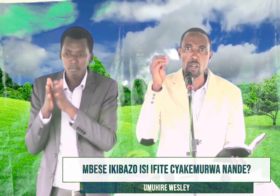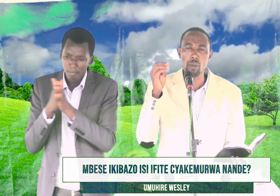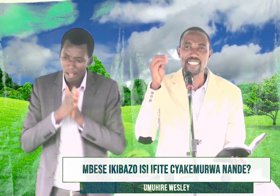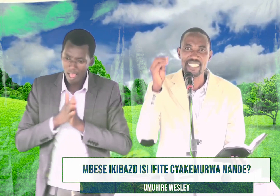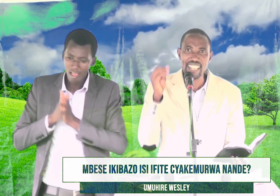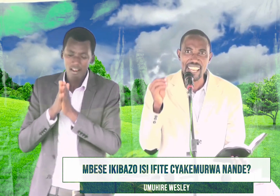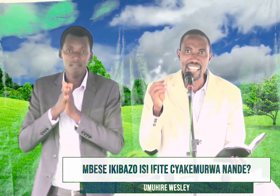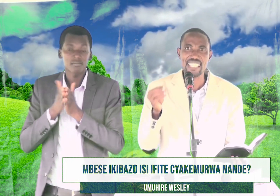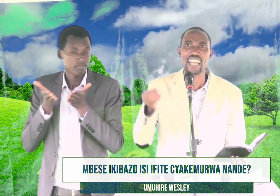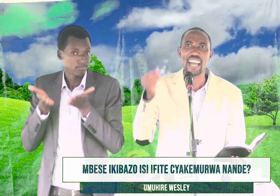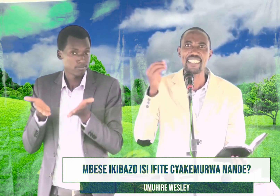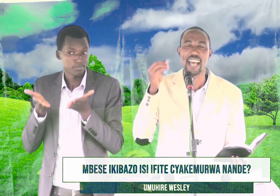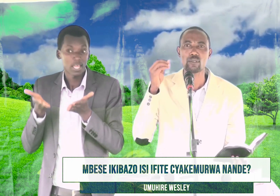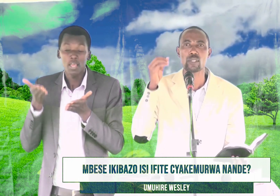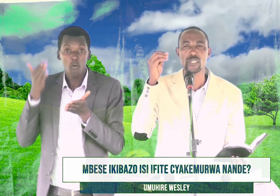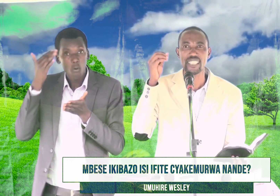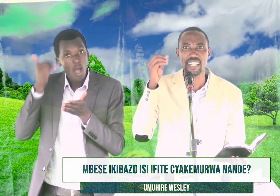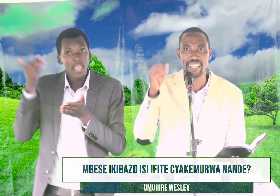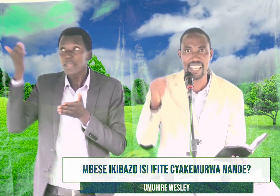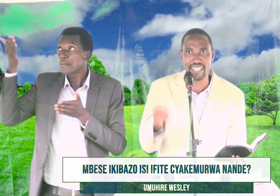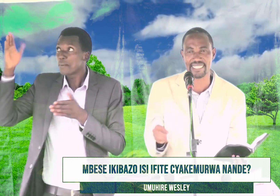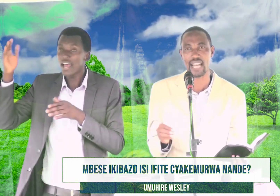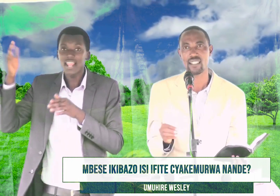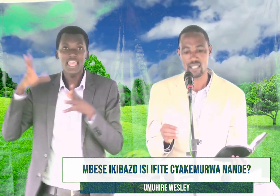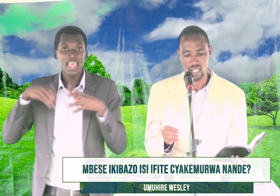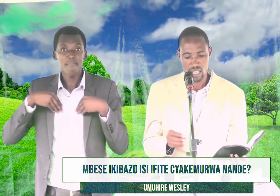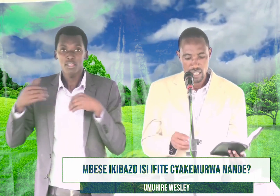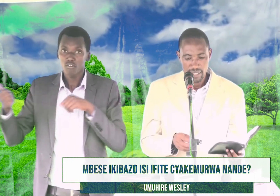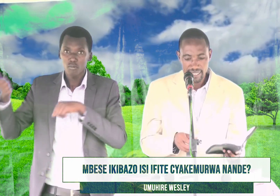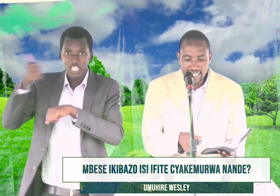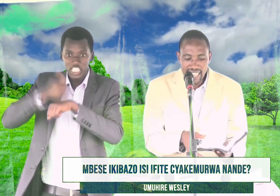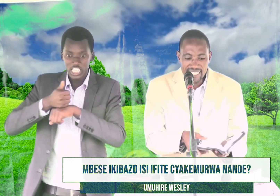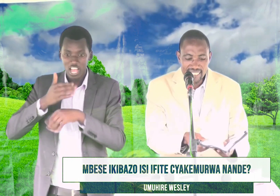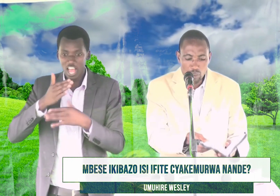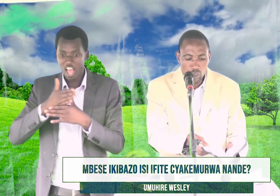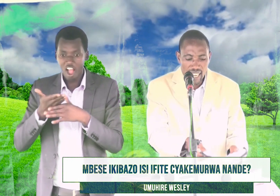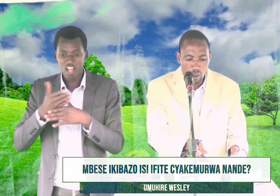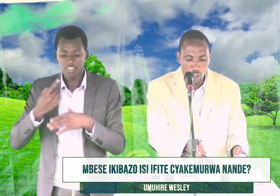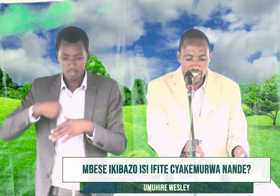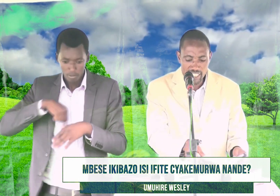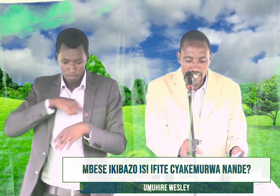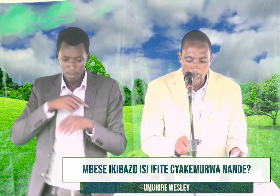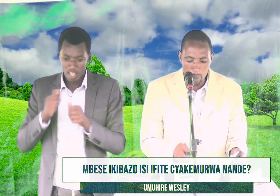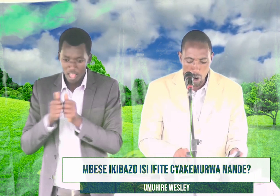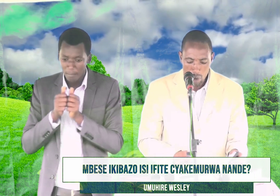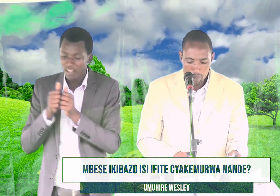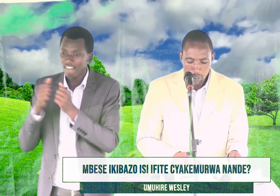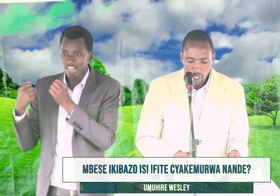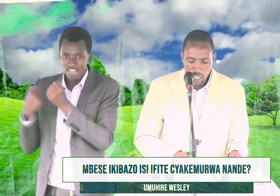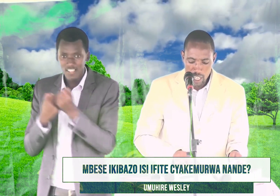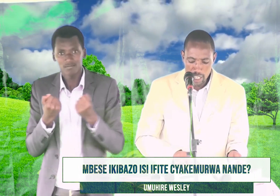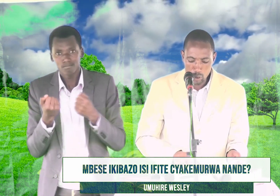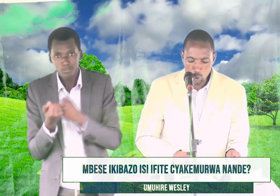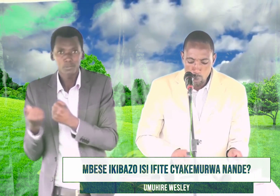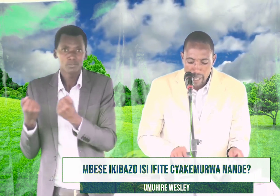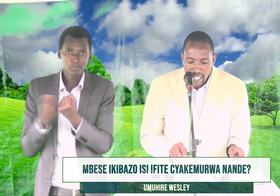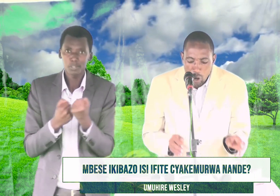muri twe ngo ibagirire neza kandi natwe tugirire neza. Ndagerageza kugira ngo iri jambo tumenye ngo